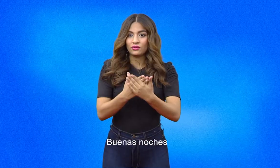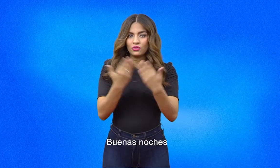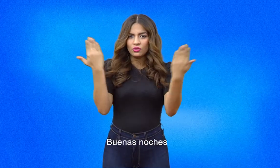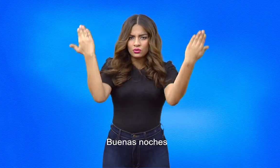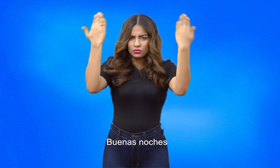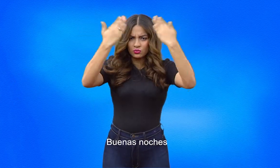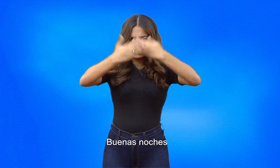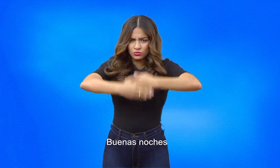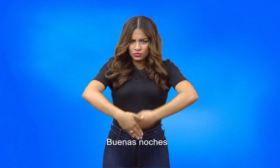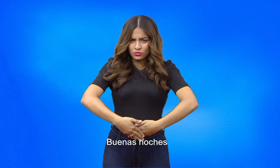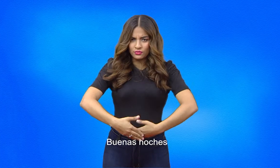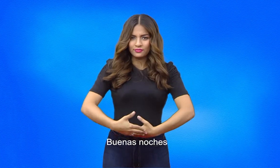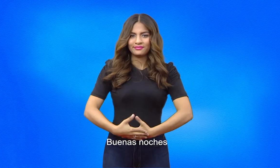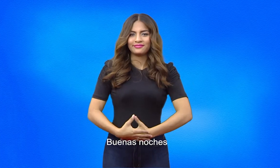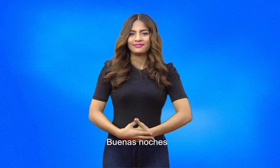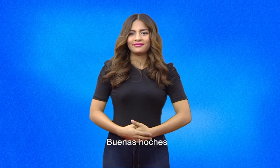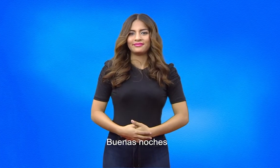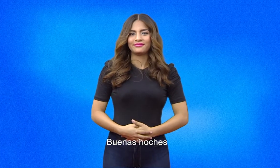Buenas noches.